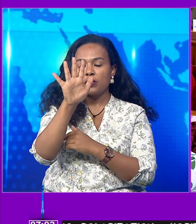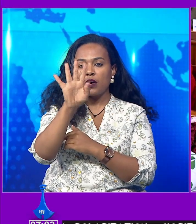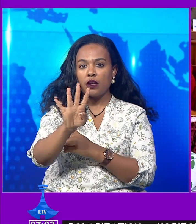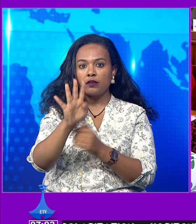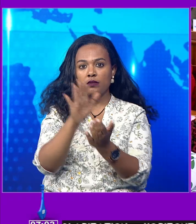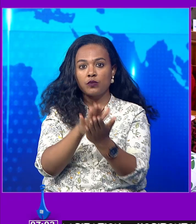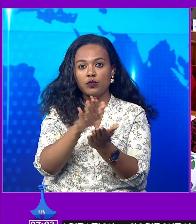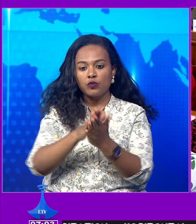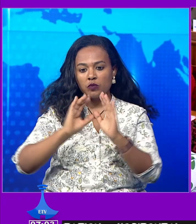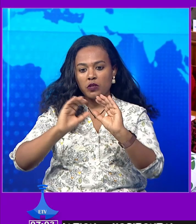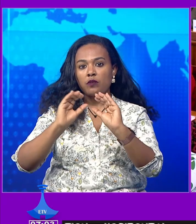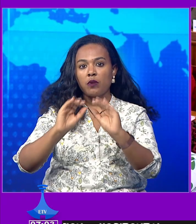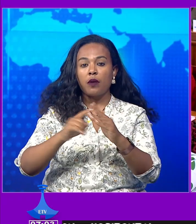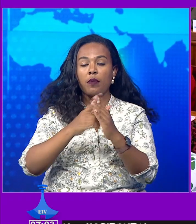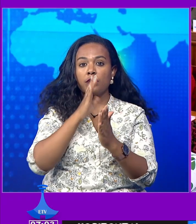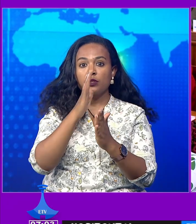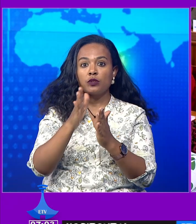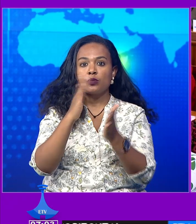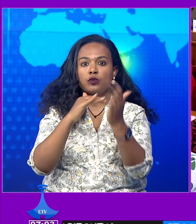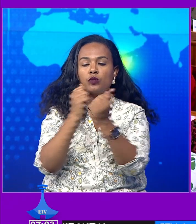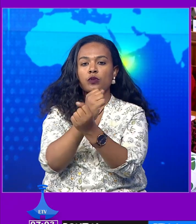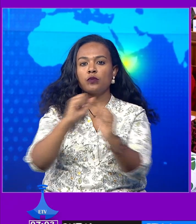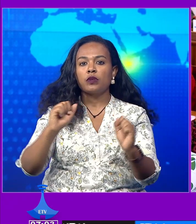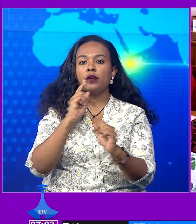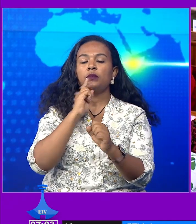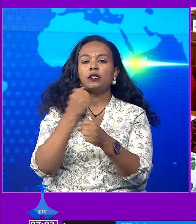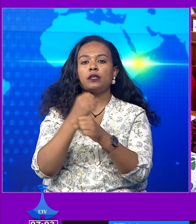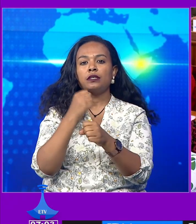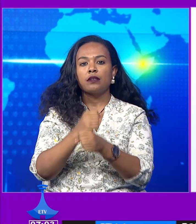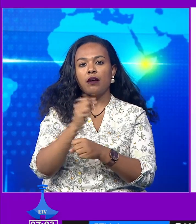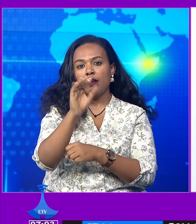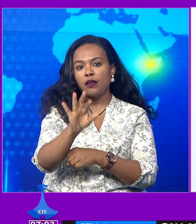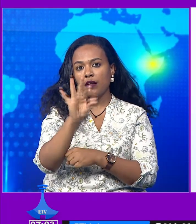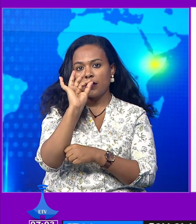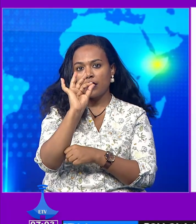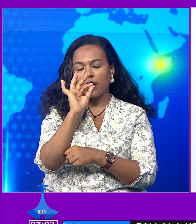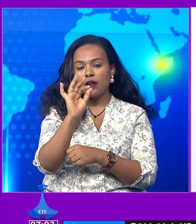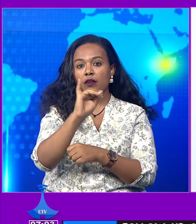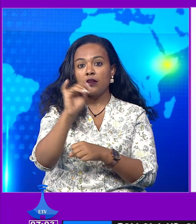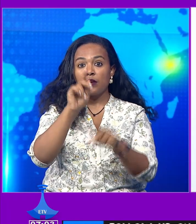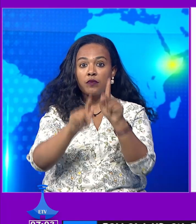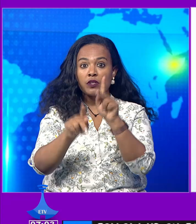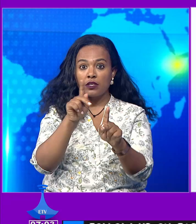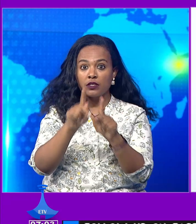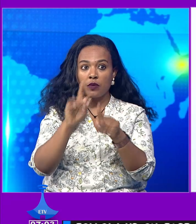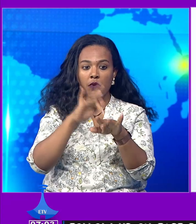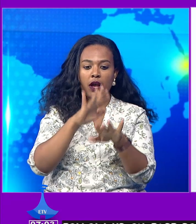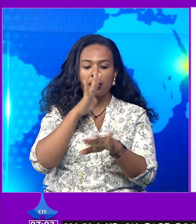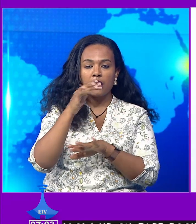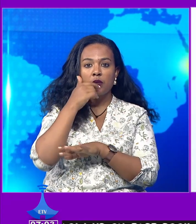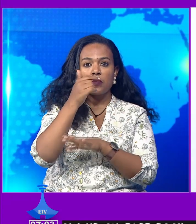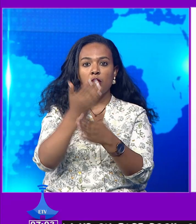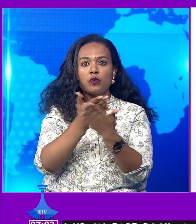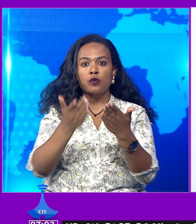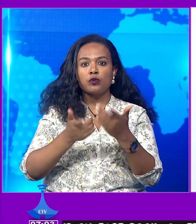ማስተማር ባለመጀመራቸው ችግሩን ለመፍታት ምን እየተሰራ ይገኛል? እንደ ህብረተሰብ አይነክ የሚባሉ ነገሮች